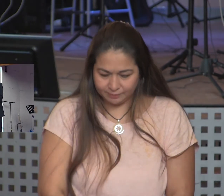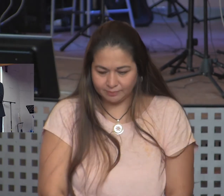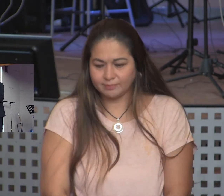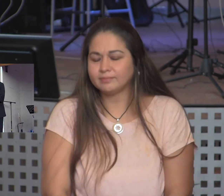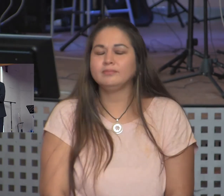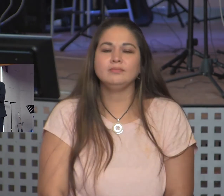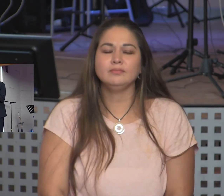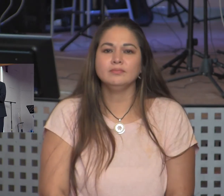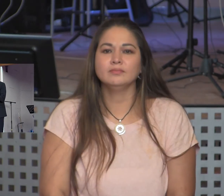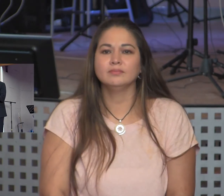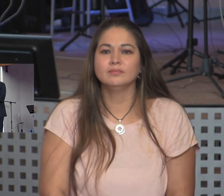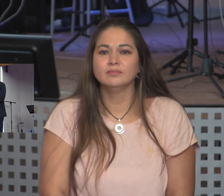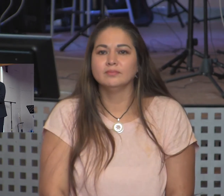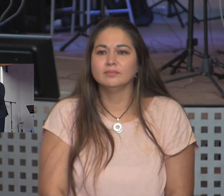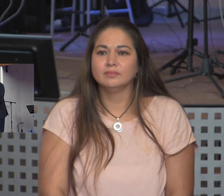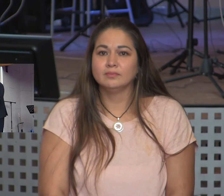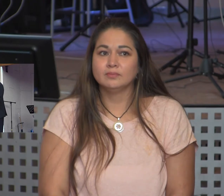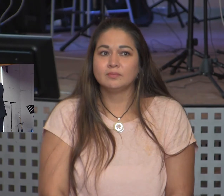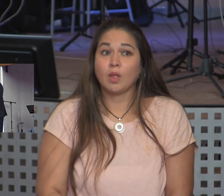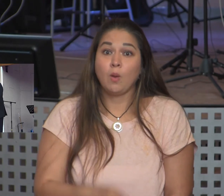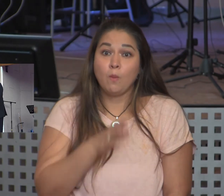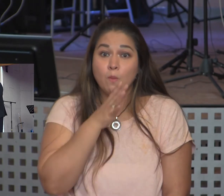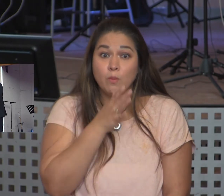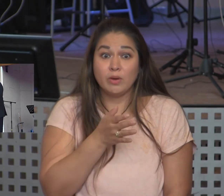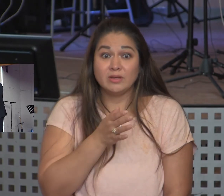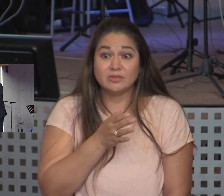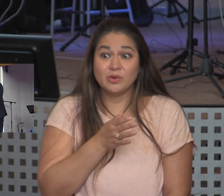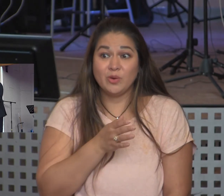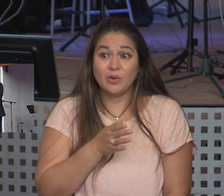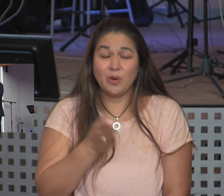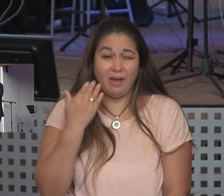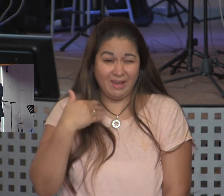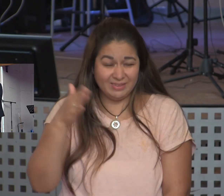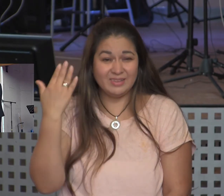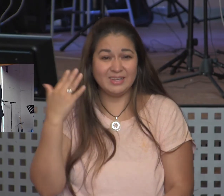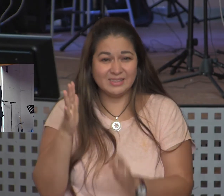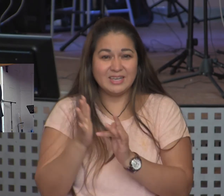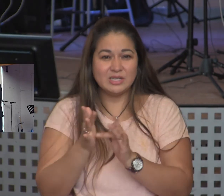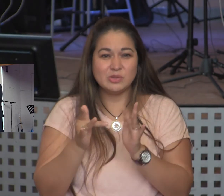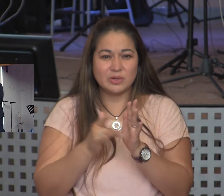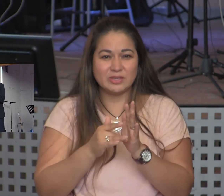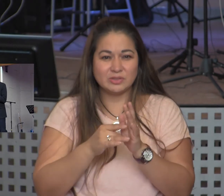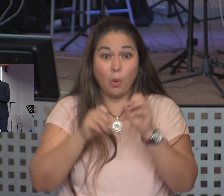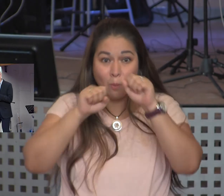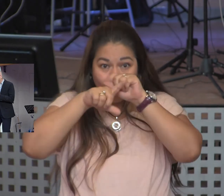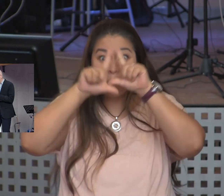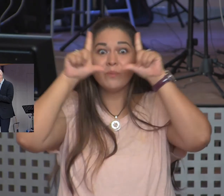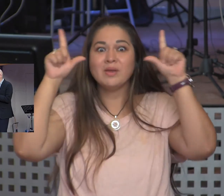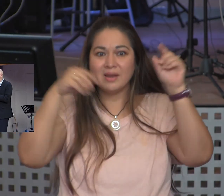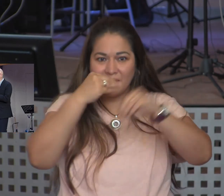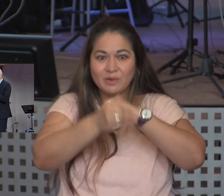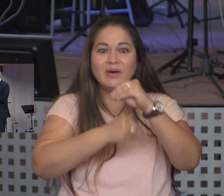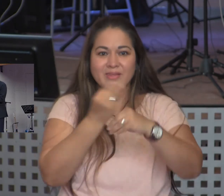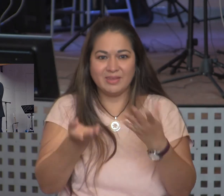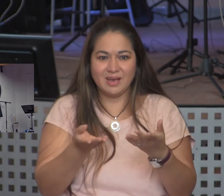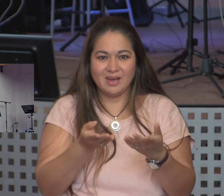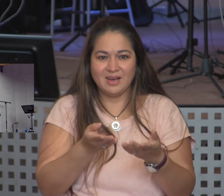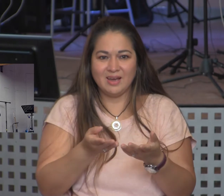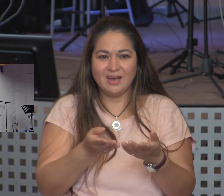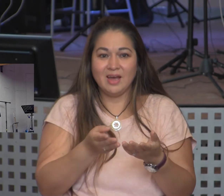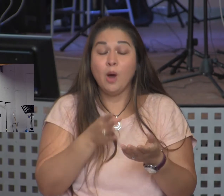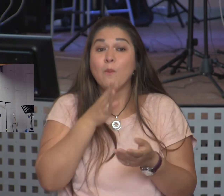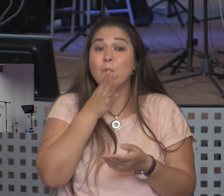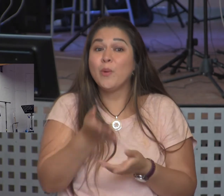cuando Él ministra milagros, sanidades y cosas parecidas. ¿Por qué? Porque Él le pide, por ejemplo, a